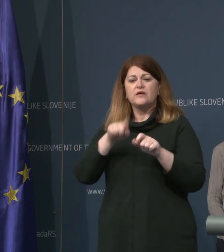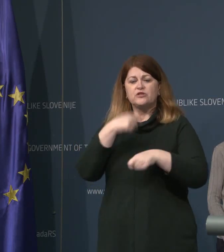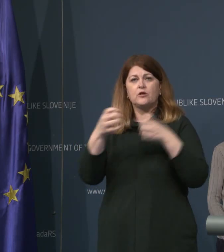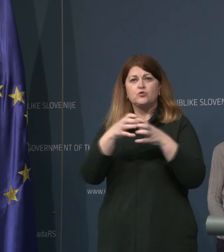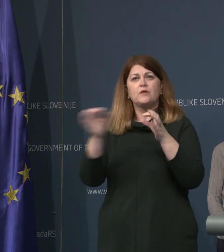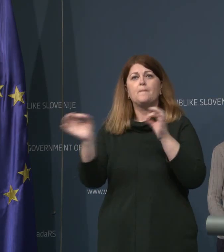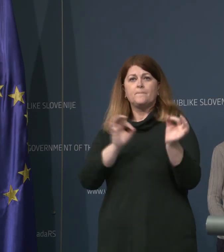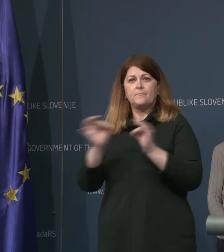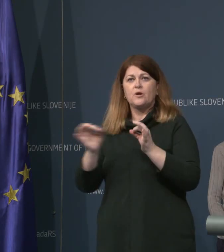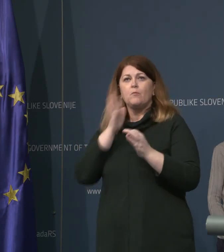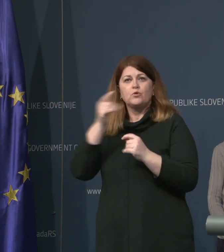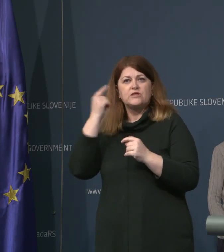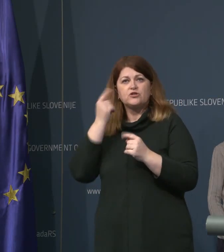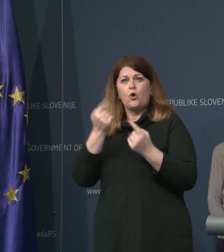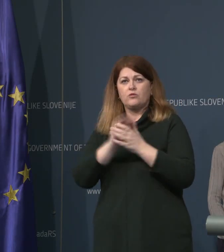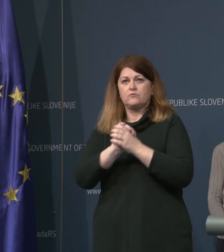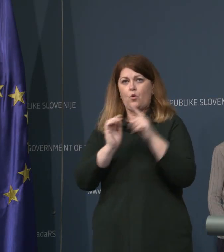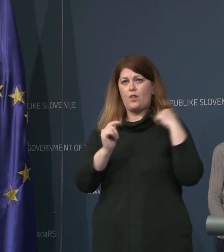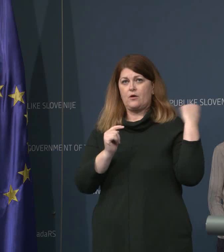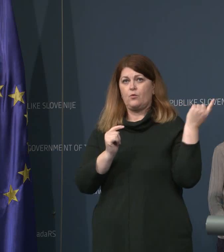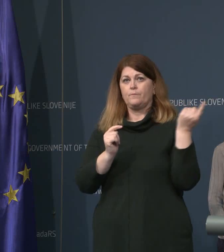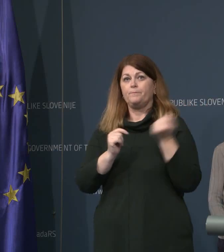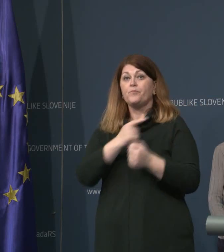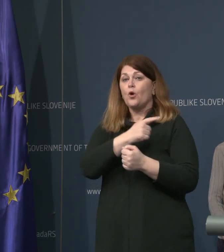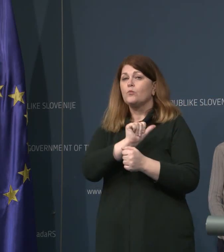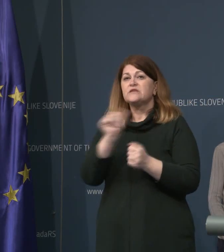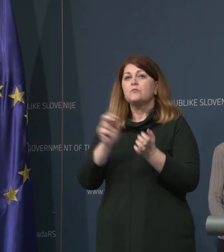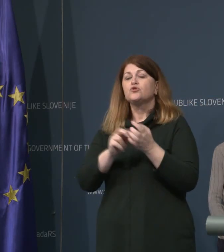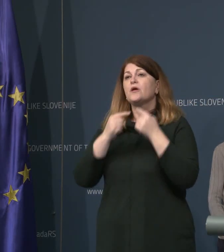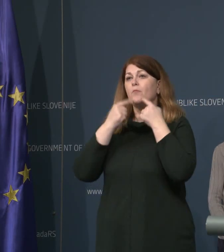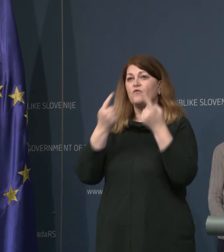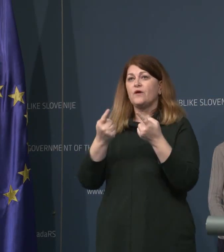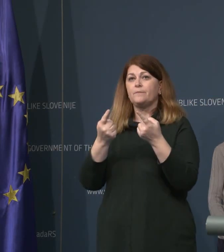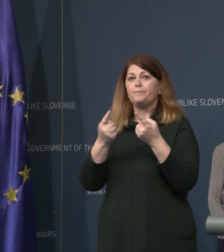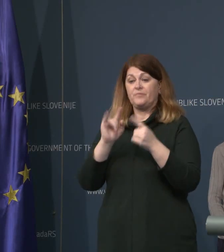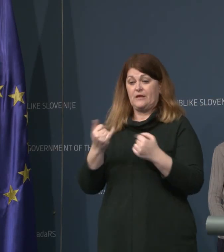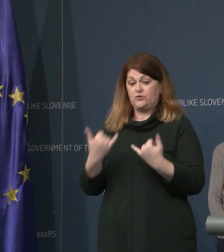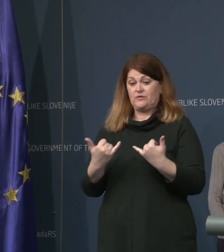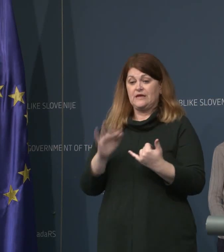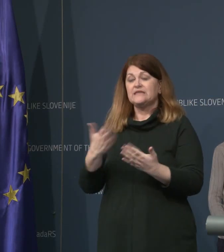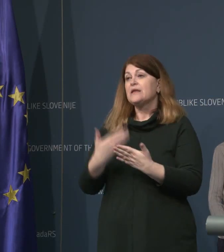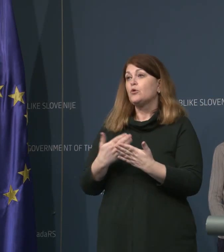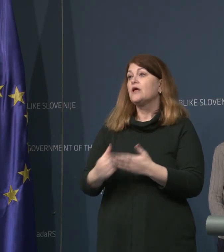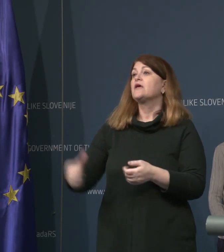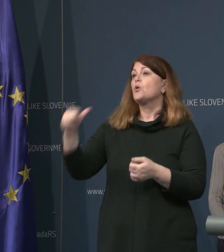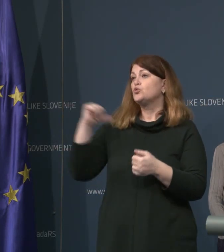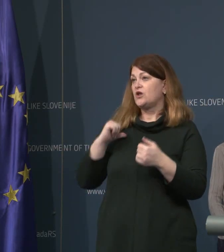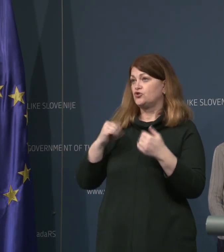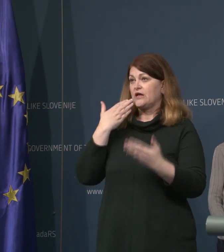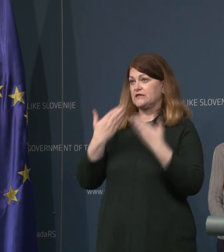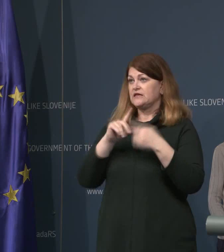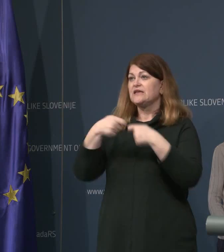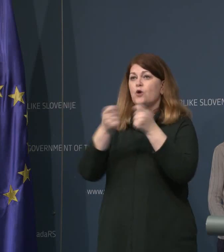skupine pripravile, boste slišali od mojih kolegov. Jaz pa vam samo še tu povem, da smo danes na podlagi včerajšnjega sestanka